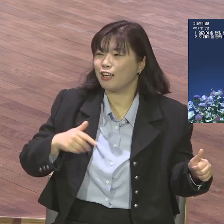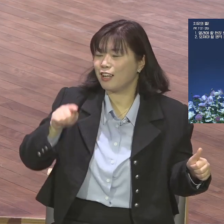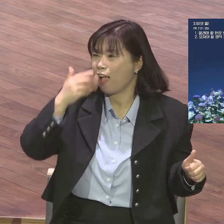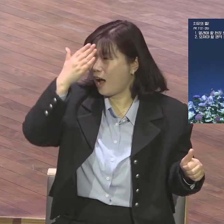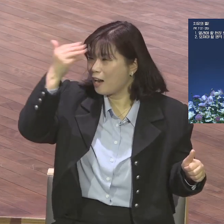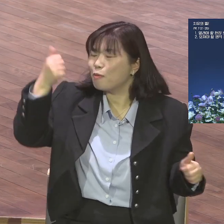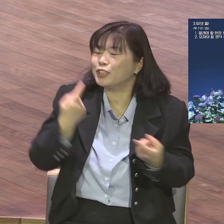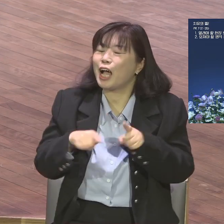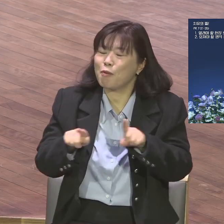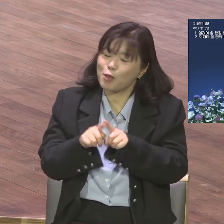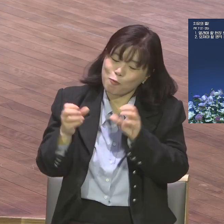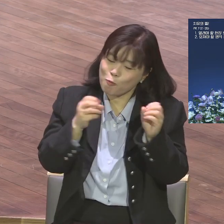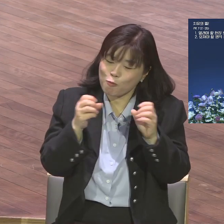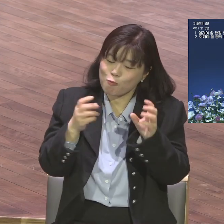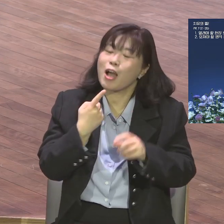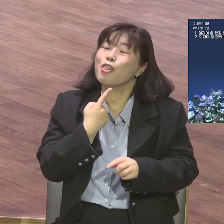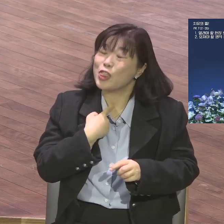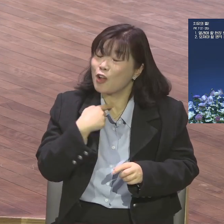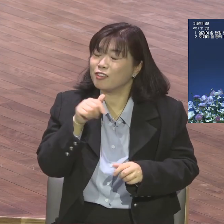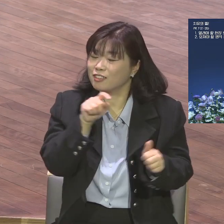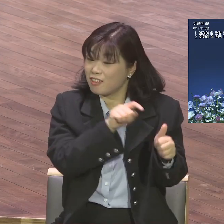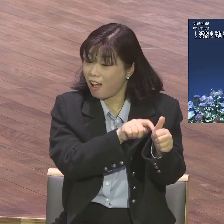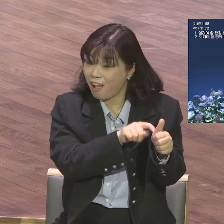이 병원에 찾아왔어요.